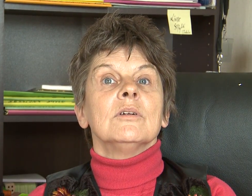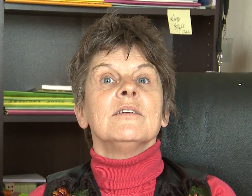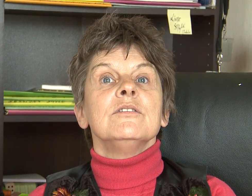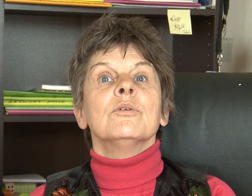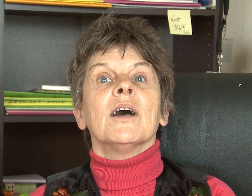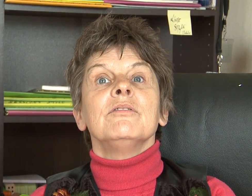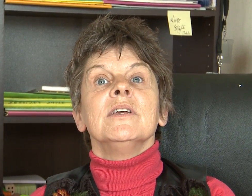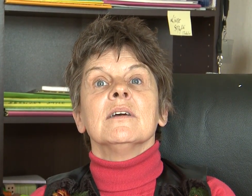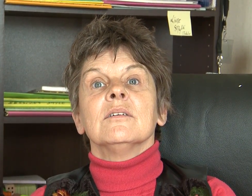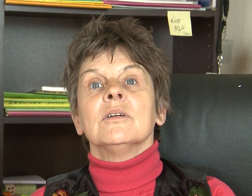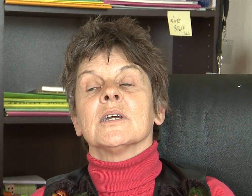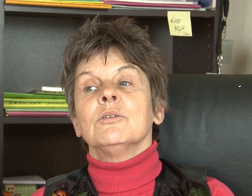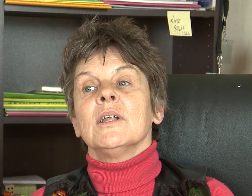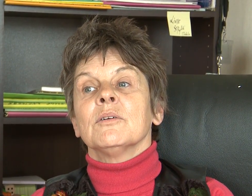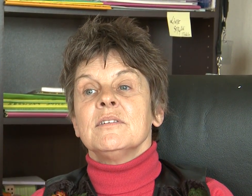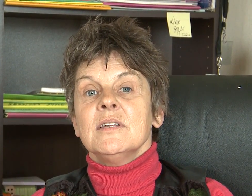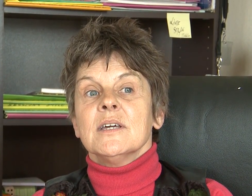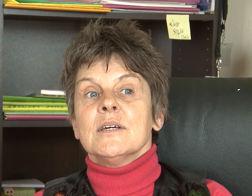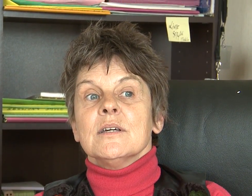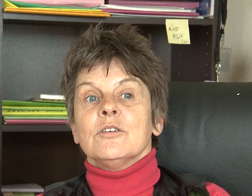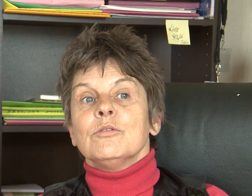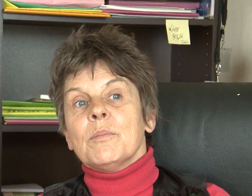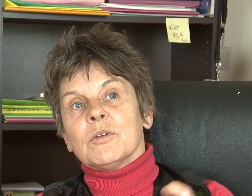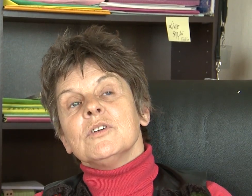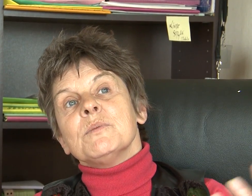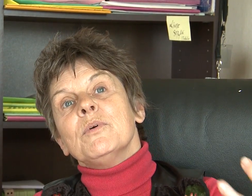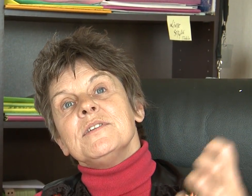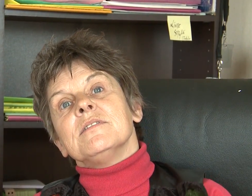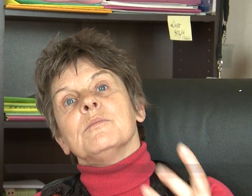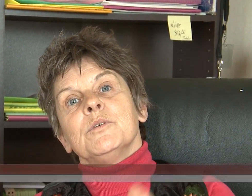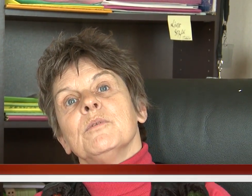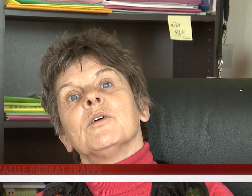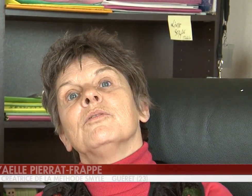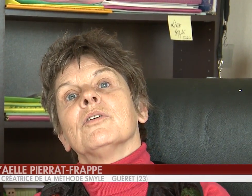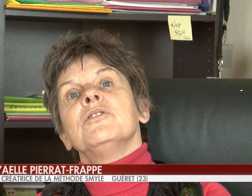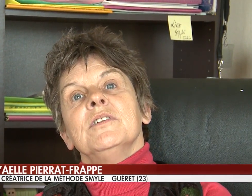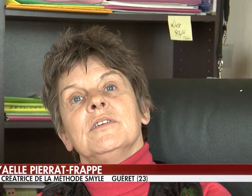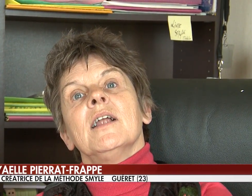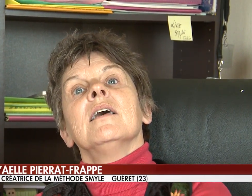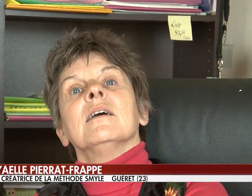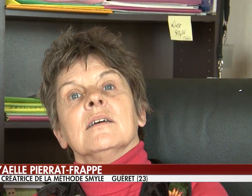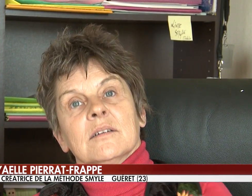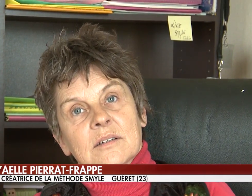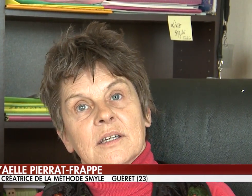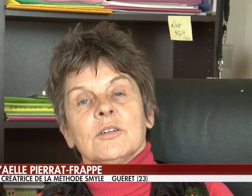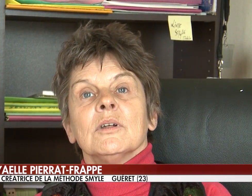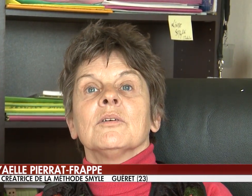la signographie, de l'écriture de la langue des signes. Je me suis aperçue, j'ai politisé un petit peu ma conférence initiale d'écriture de la langue des